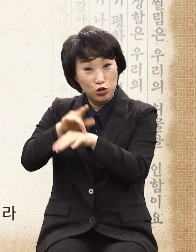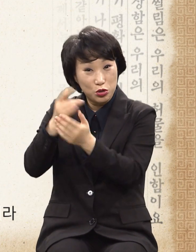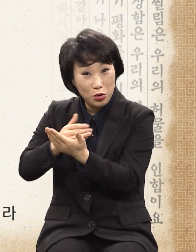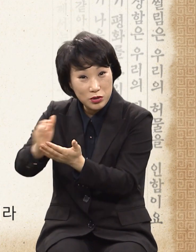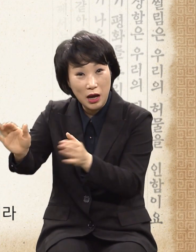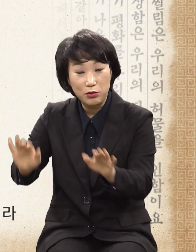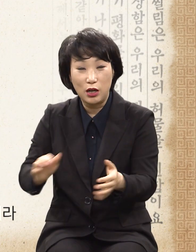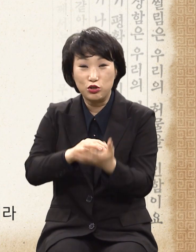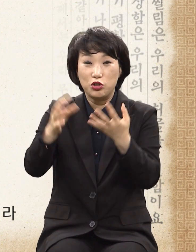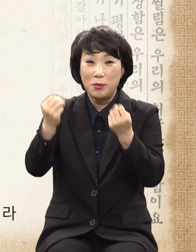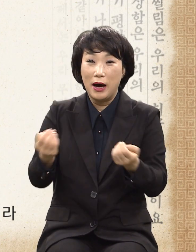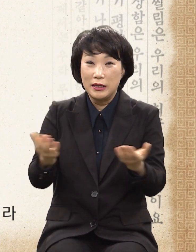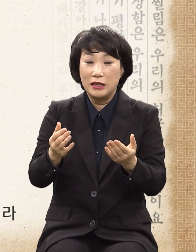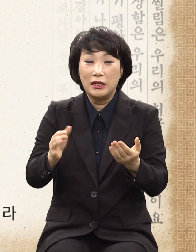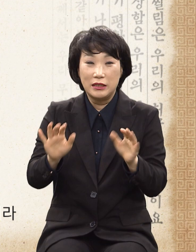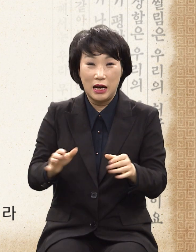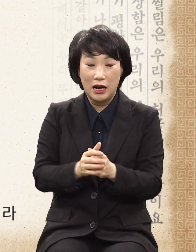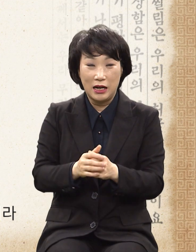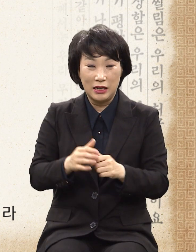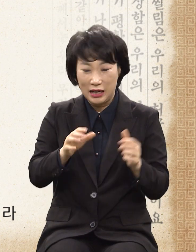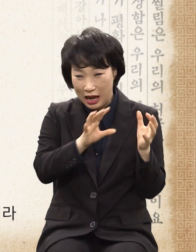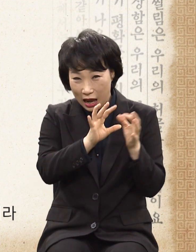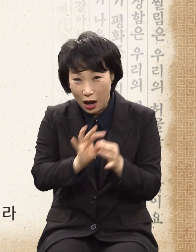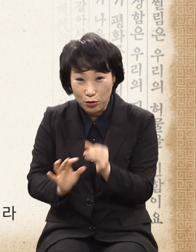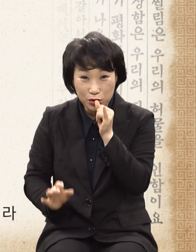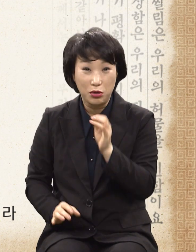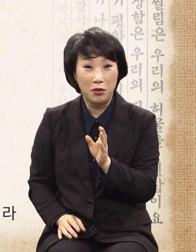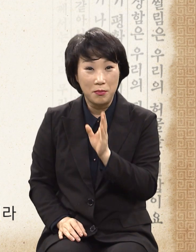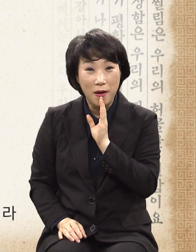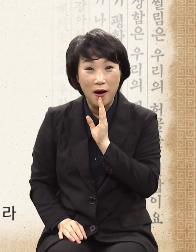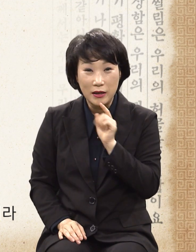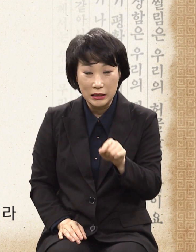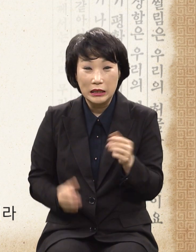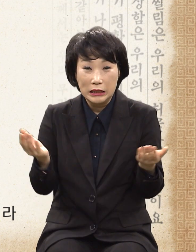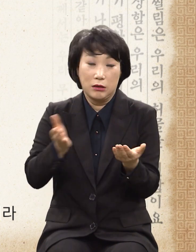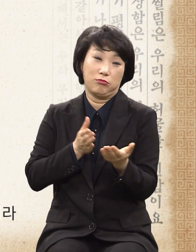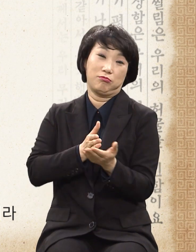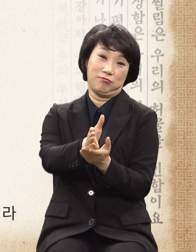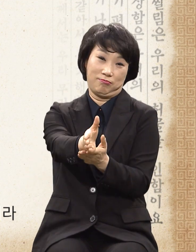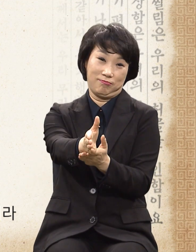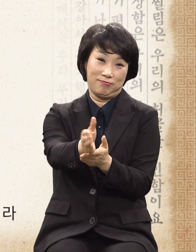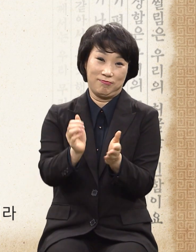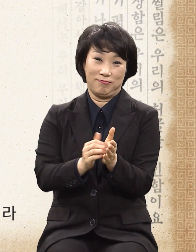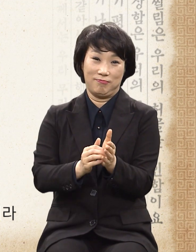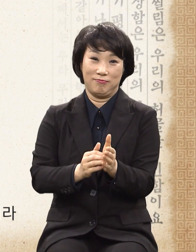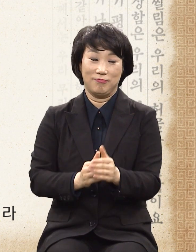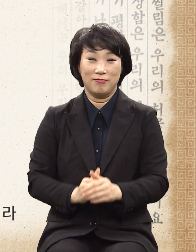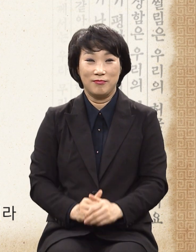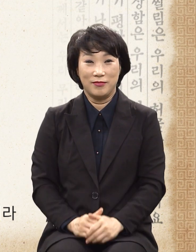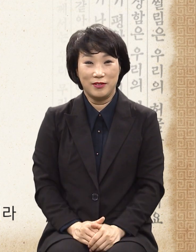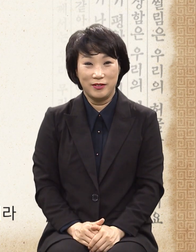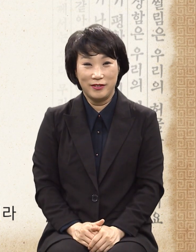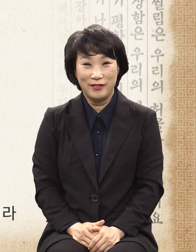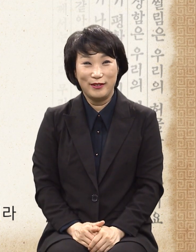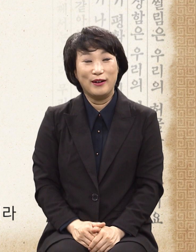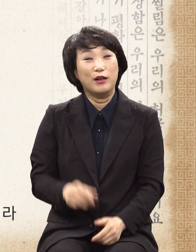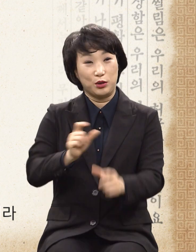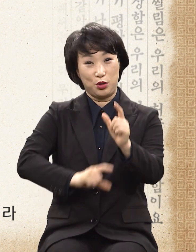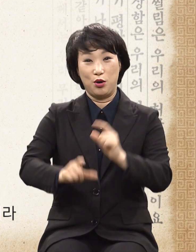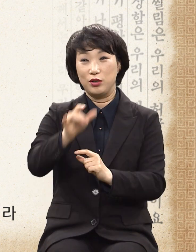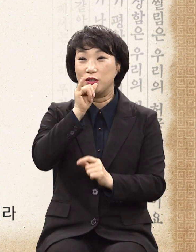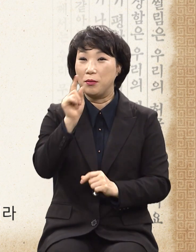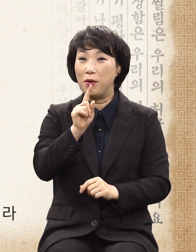쫓아내시고 하여튼 전도하시고 이 일에 전념을 다 하셨어요. 그것도